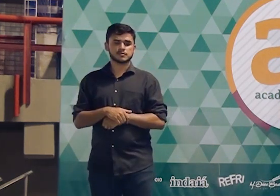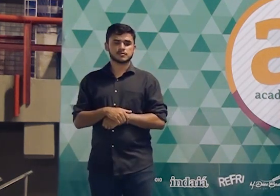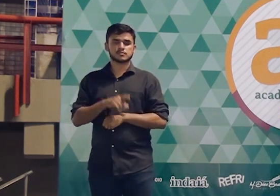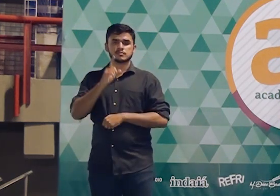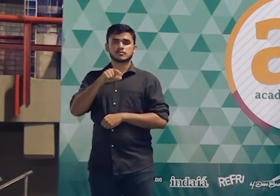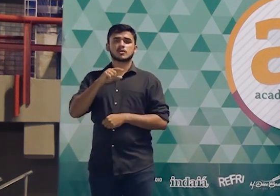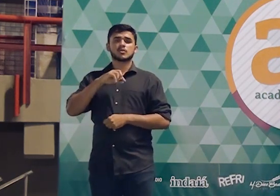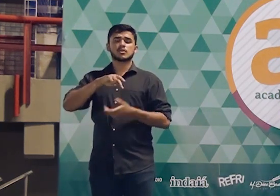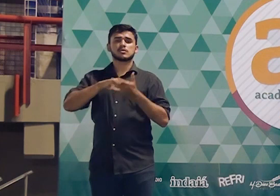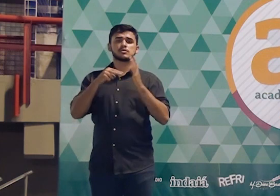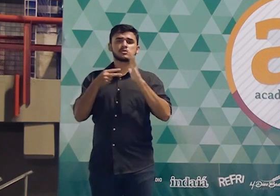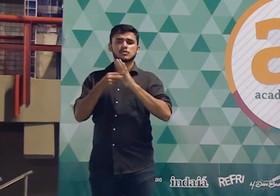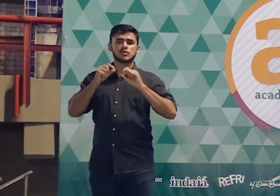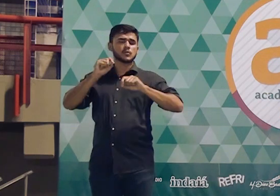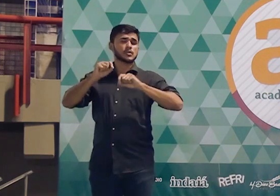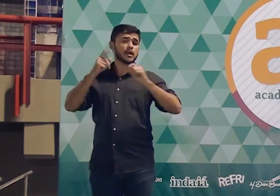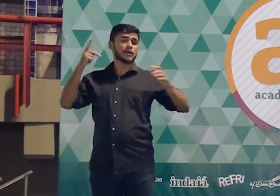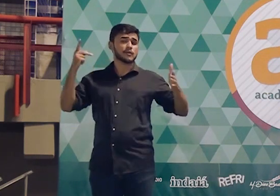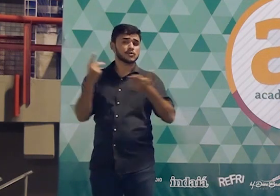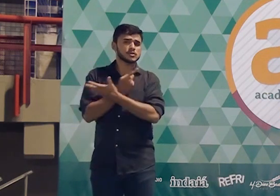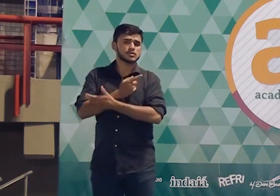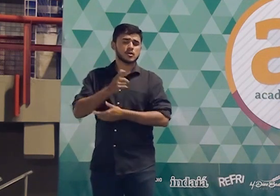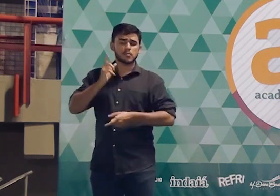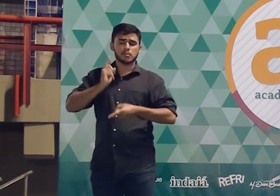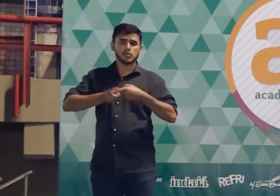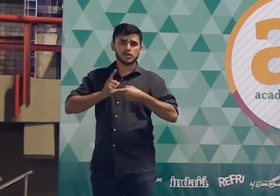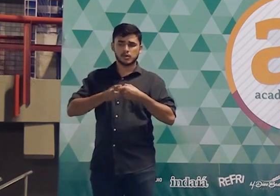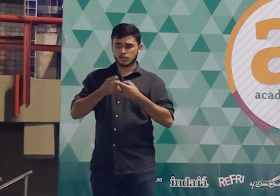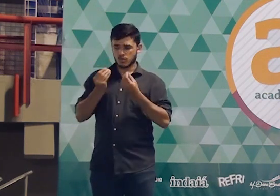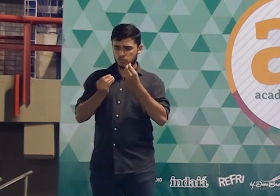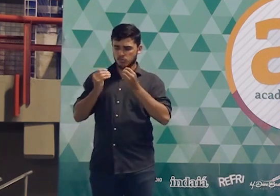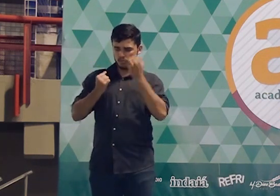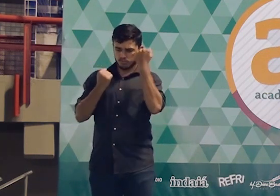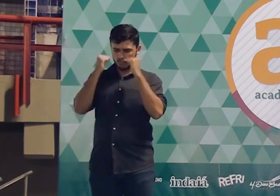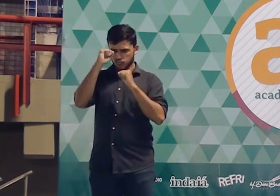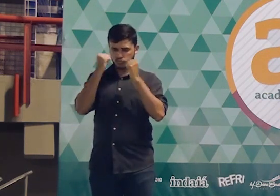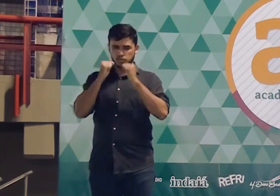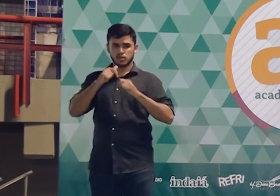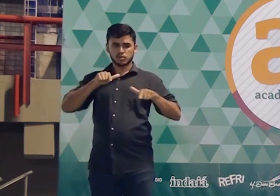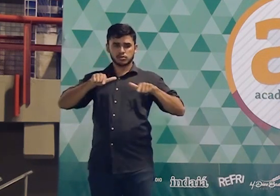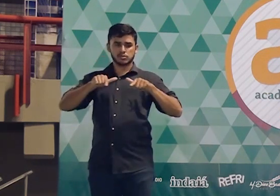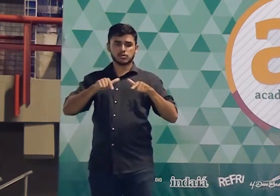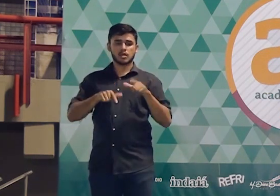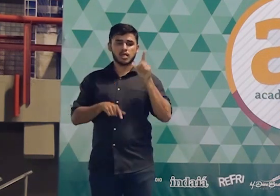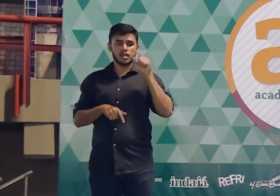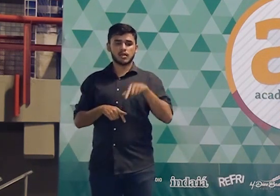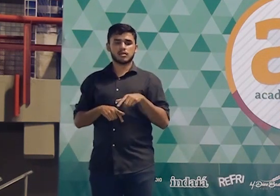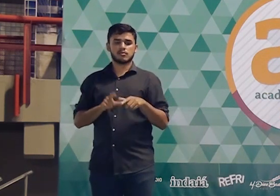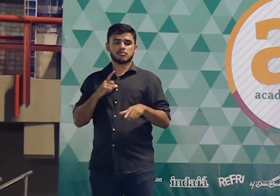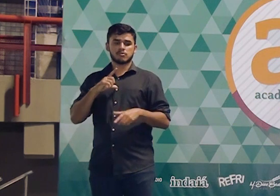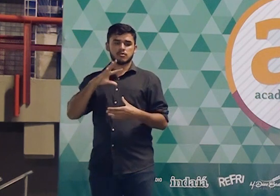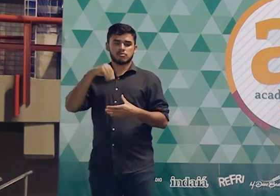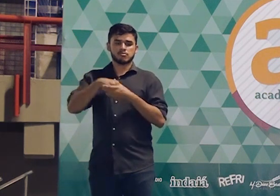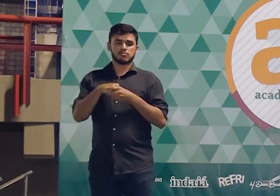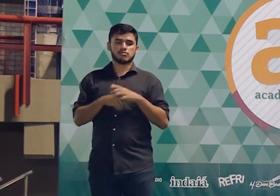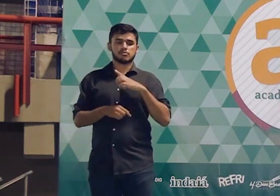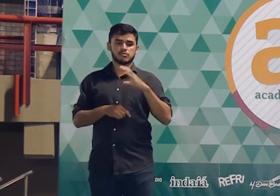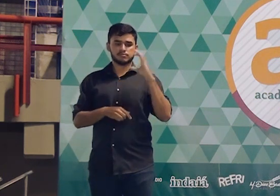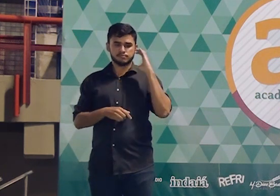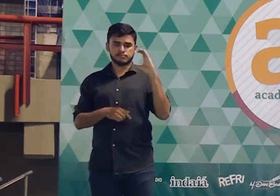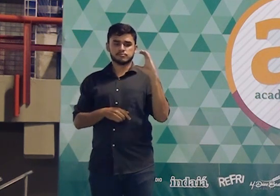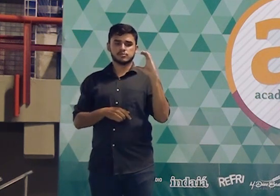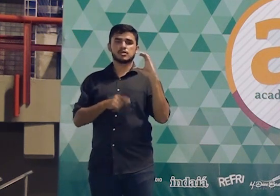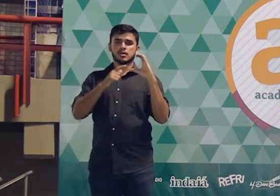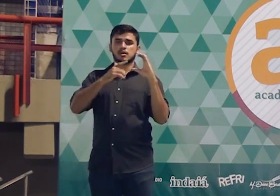A consequência do processo de transformação socioeconômica abordada no texto é o quê? É a consolidação da força de